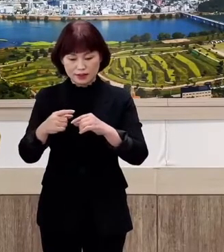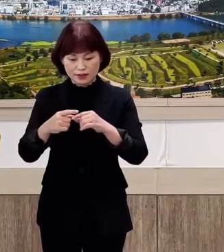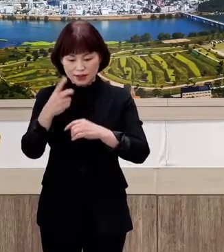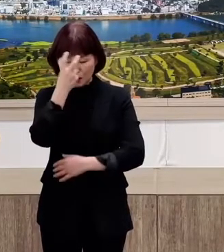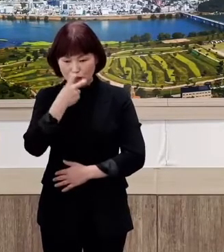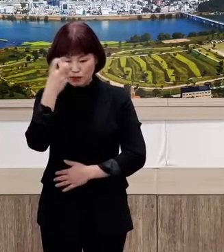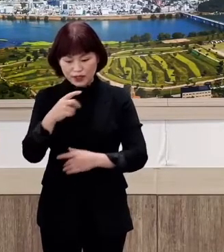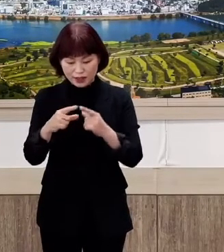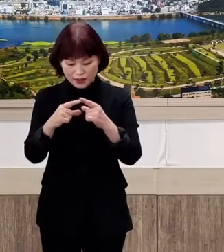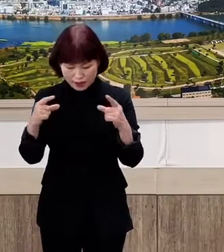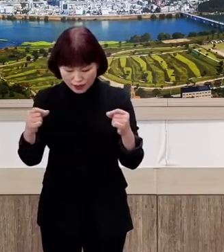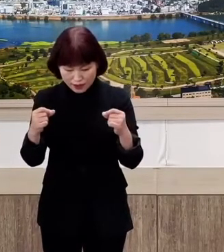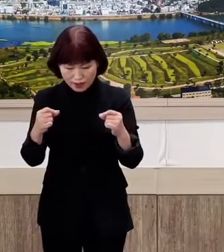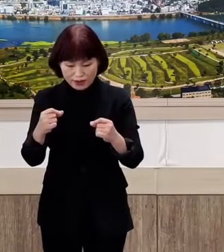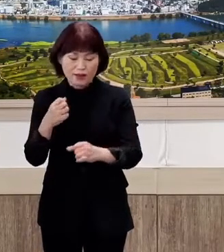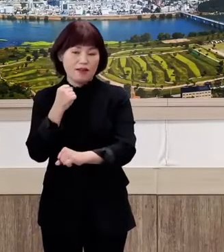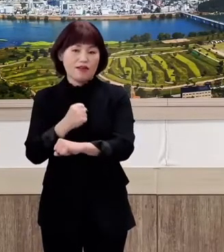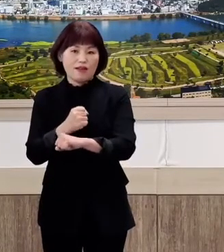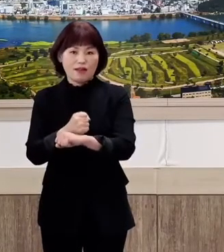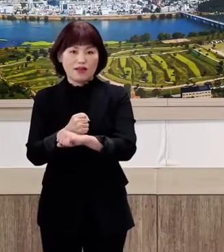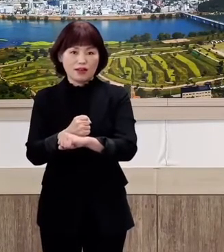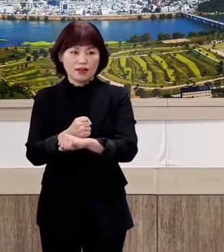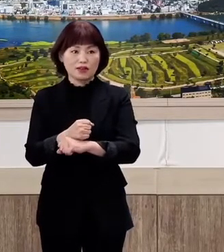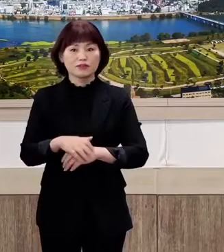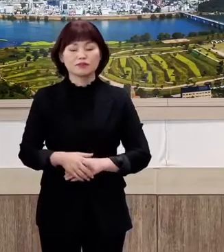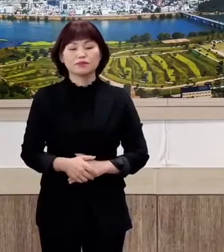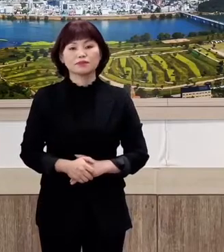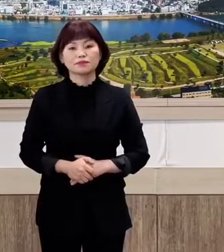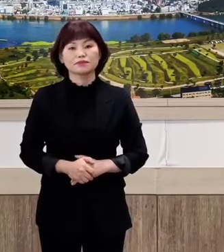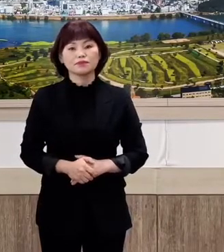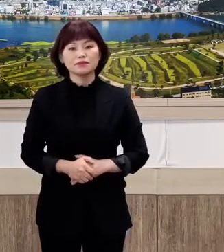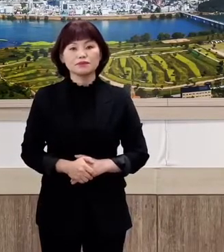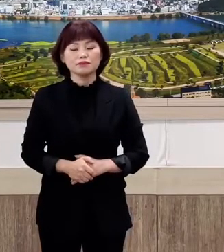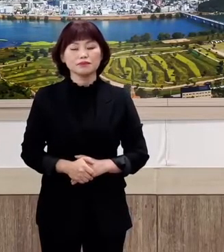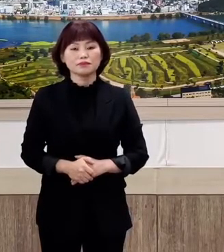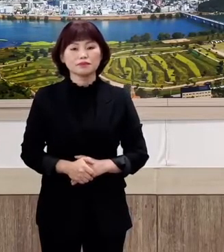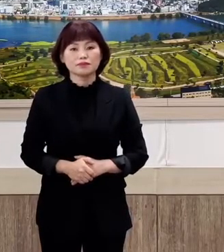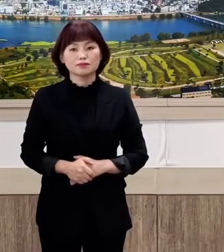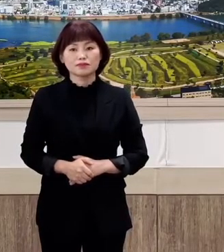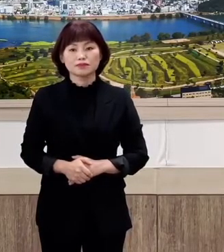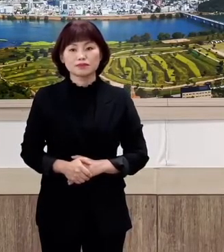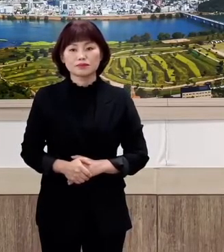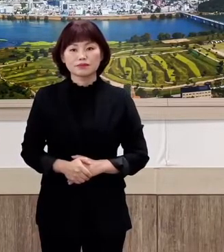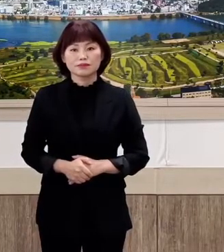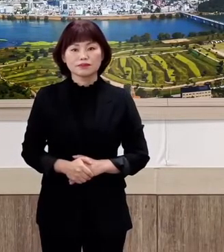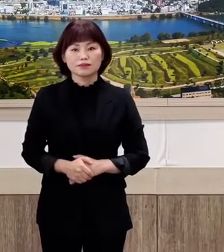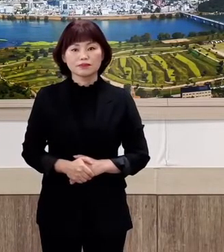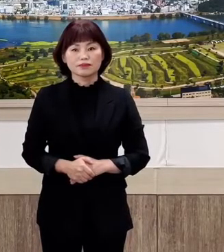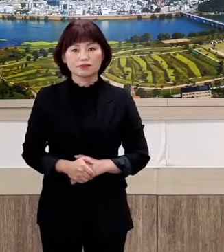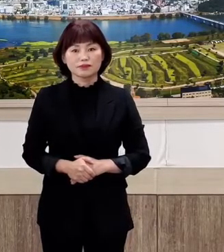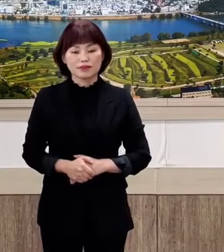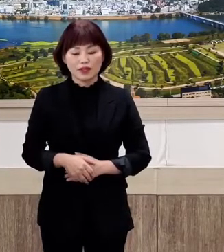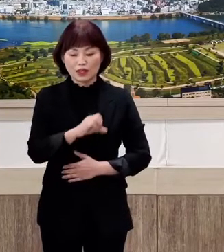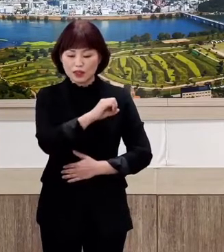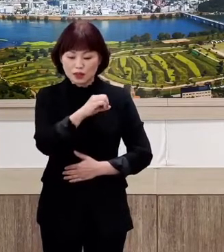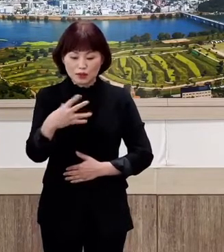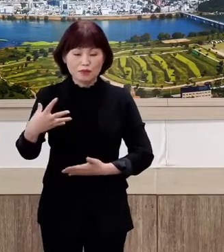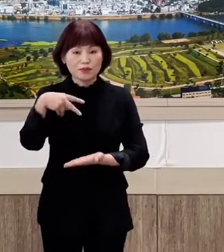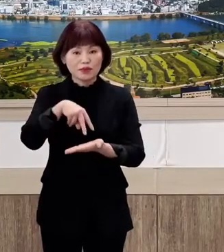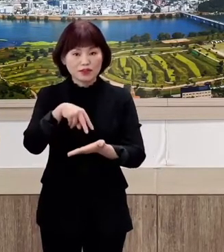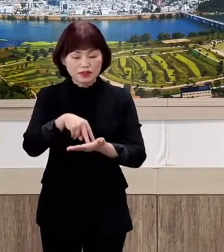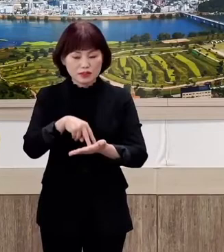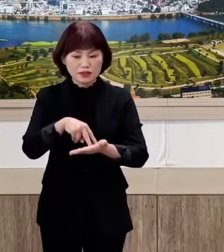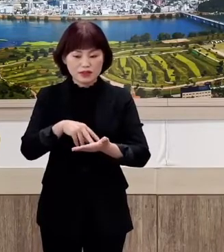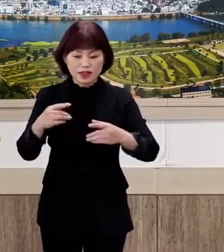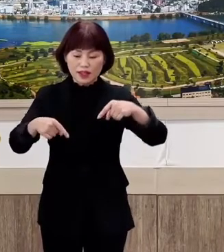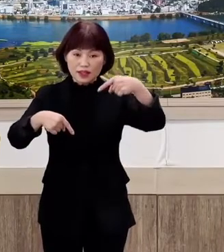경우에만 PCR 검사를 받으실 수 있습니다. 이와 함께 우리 군은 설